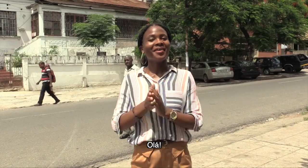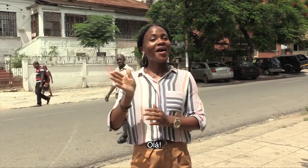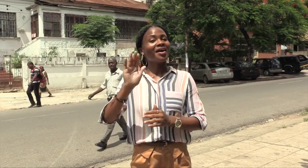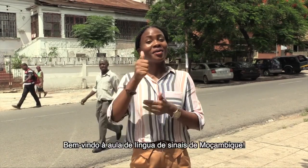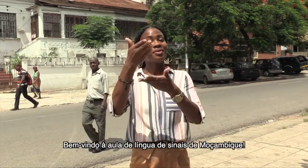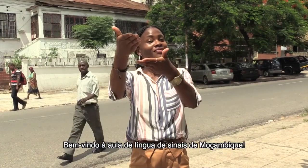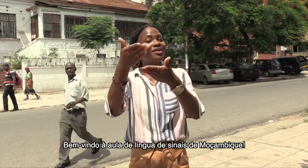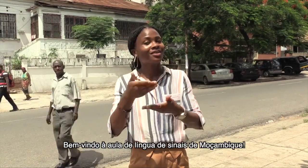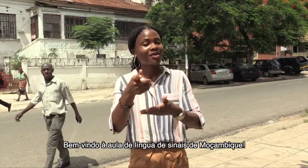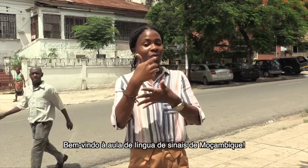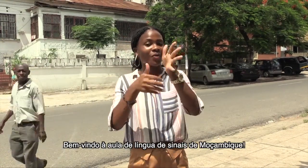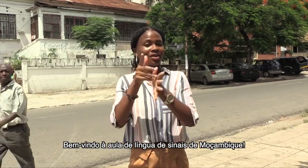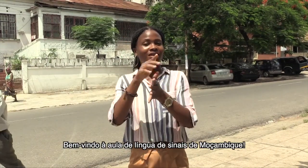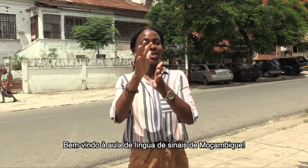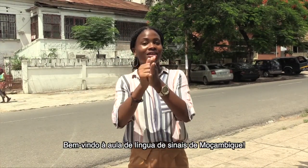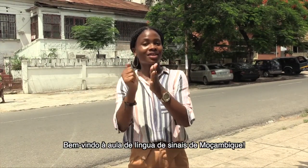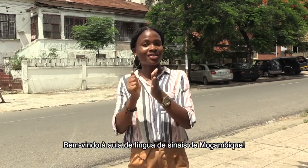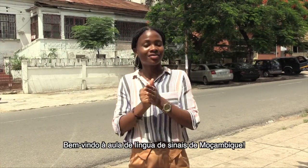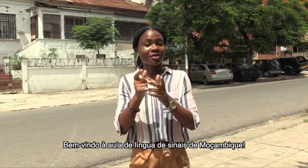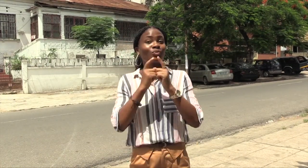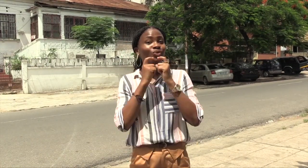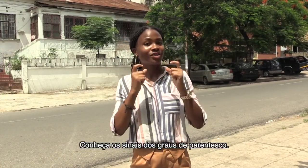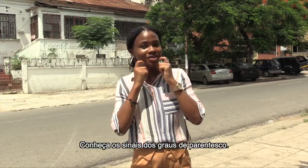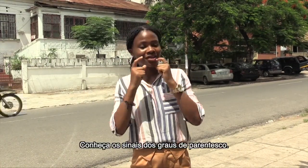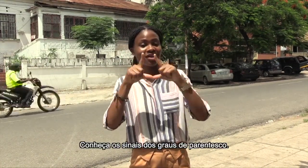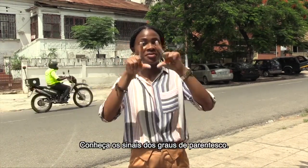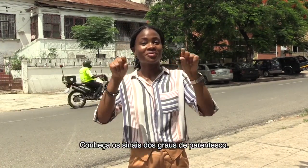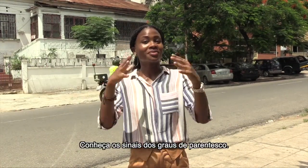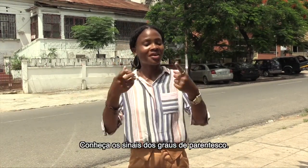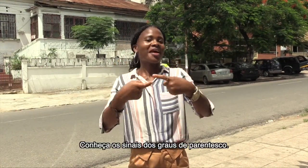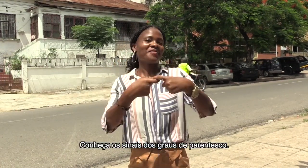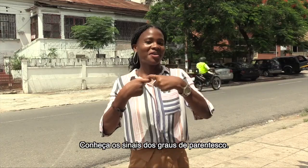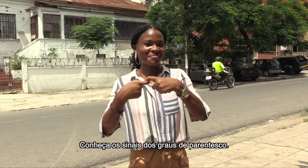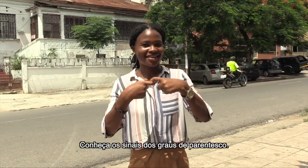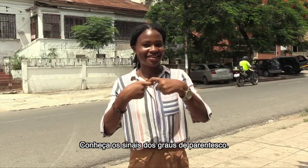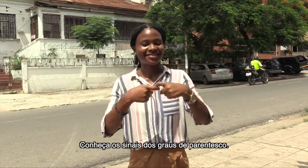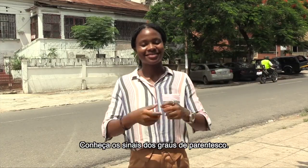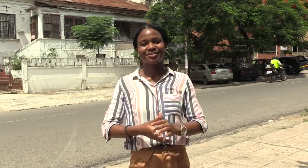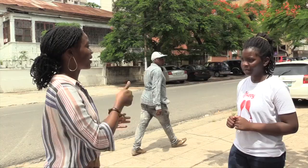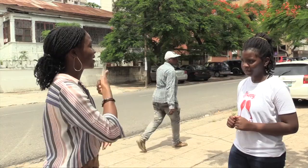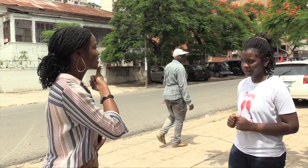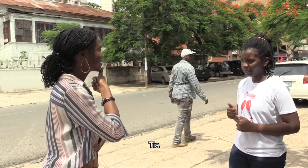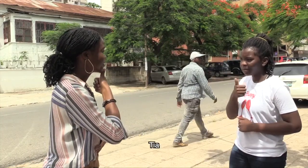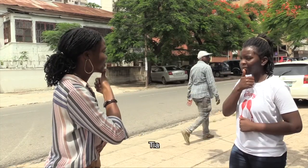Olá, bem-vindo à aula de Língua de Sinais de Moçambique. Conheça os sinais dos graus de parentesco: